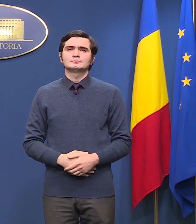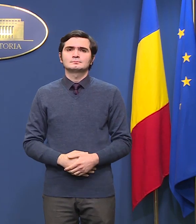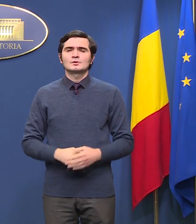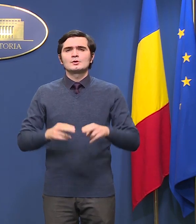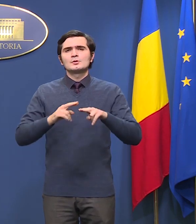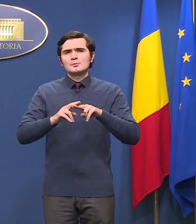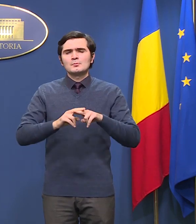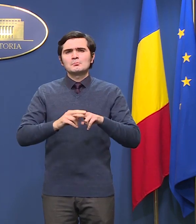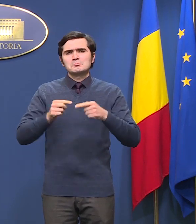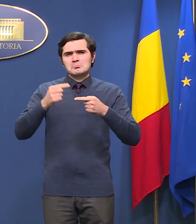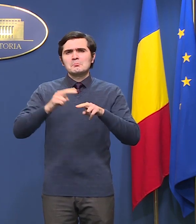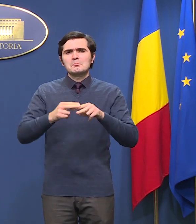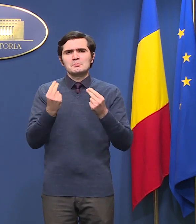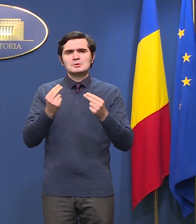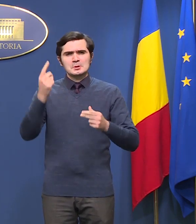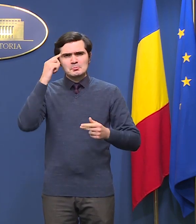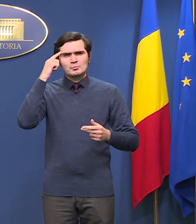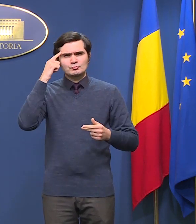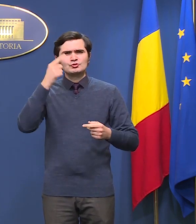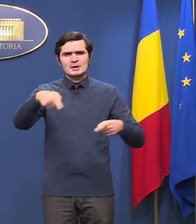După cum bine știți,